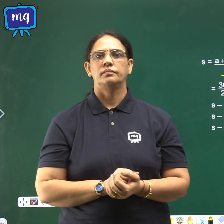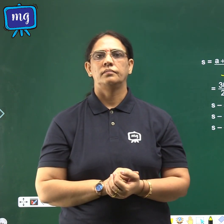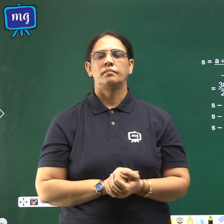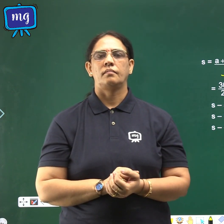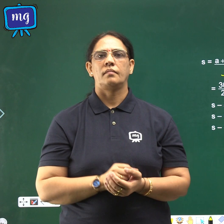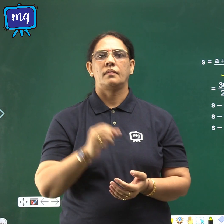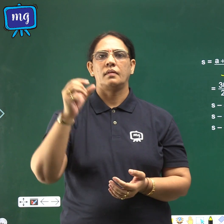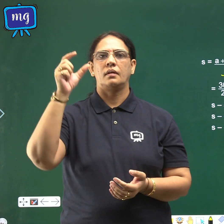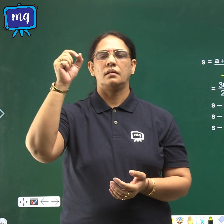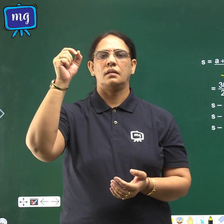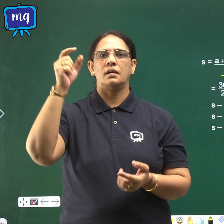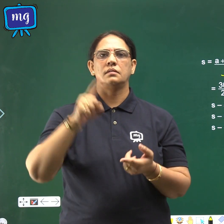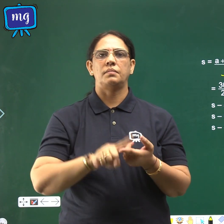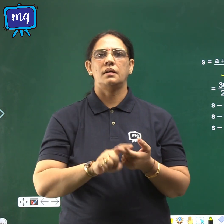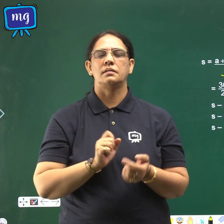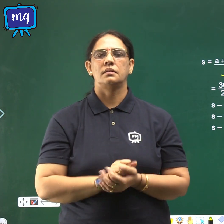10 प्लस